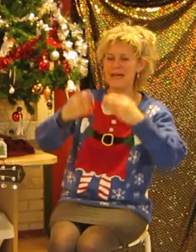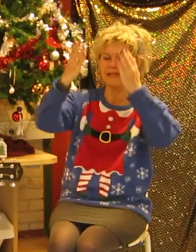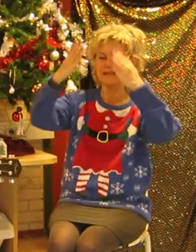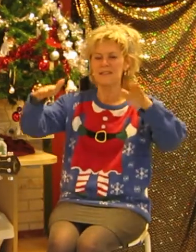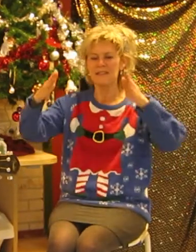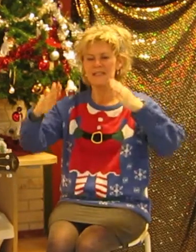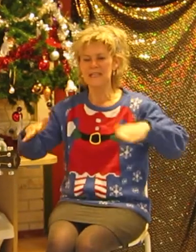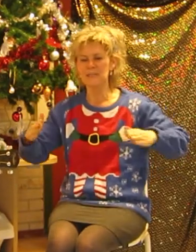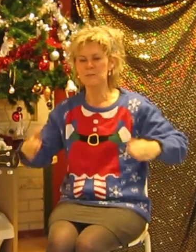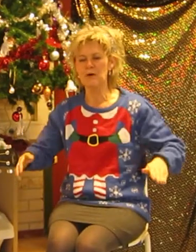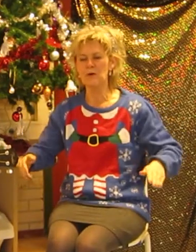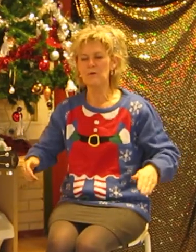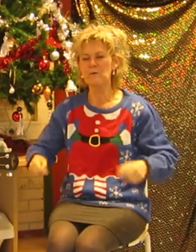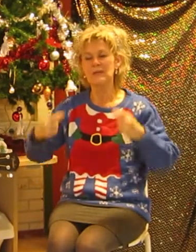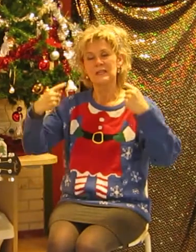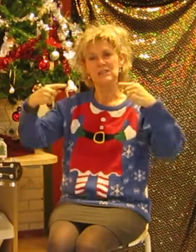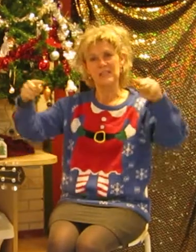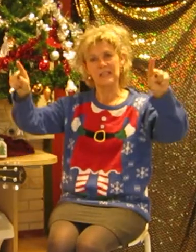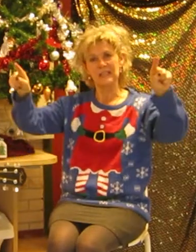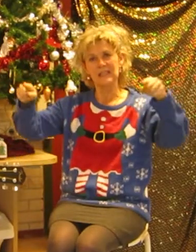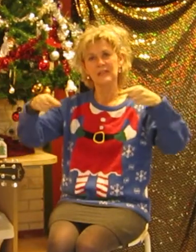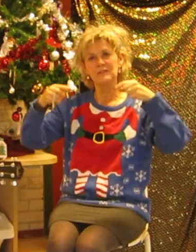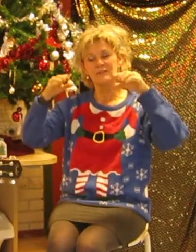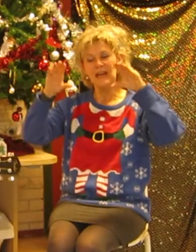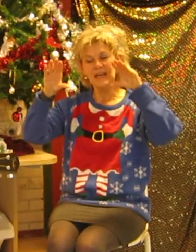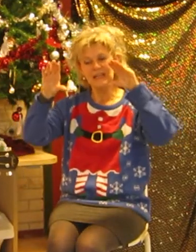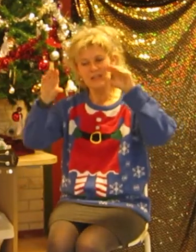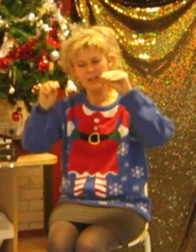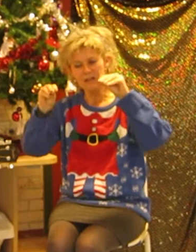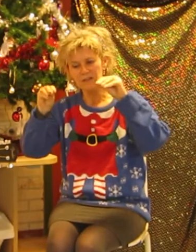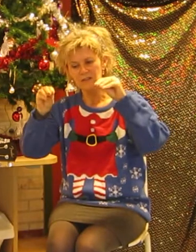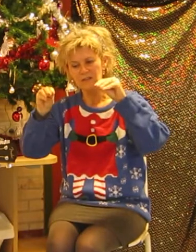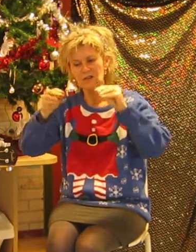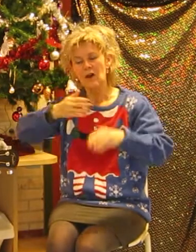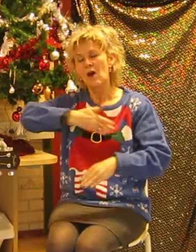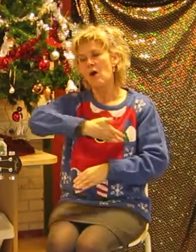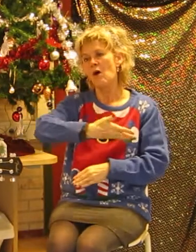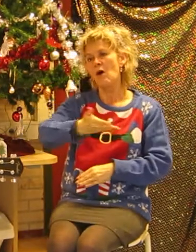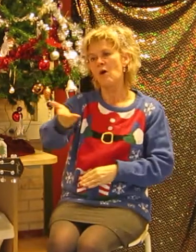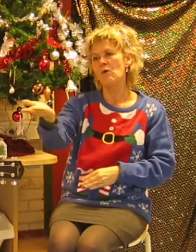dicht bij de kerstboom zingen wij zacht.